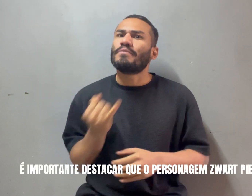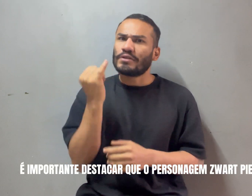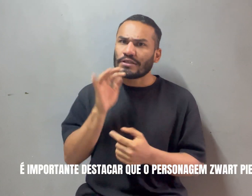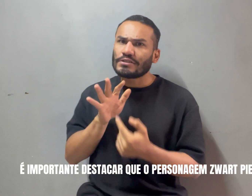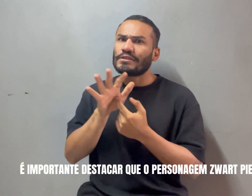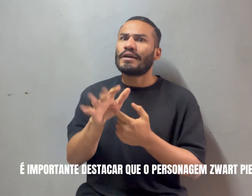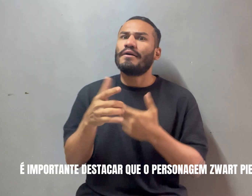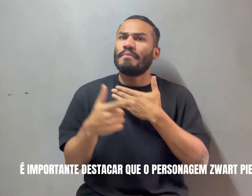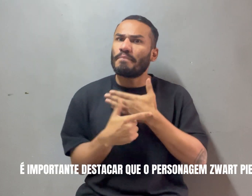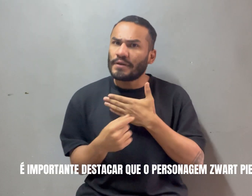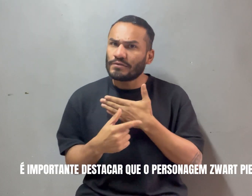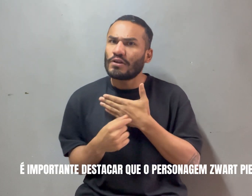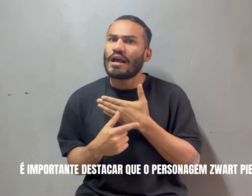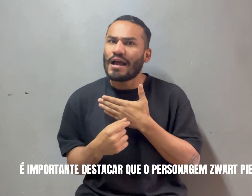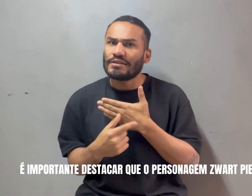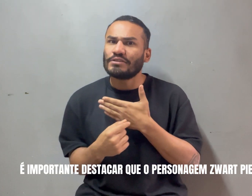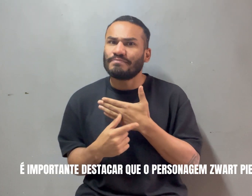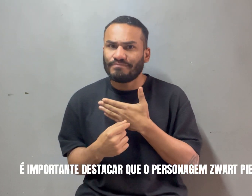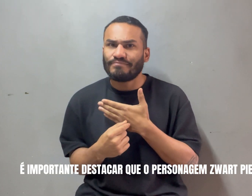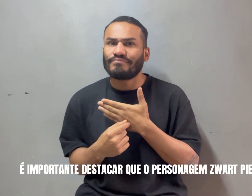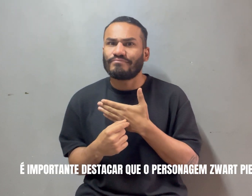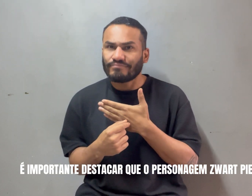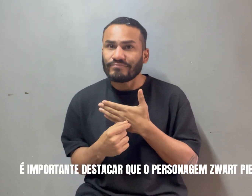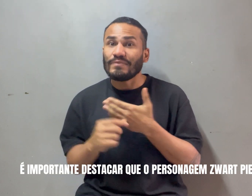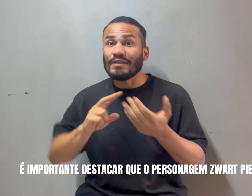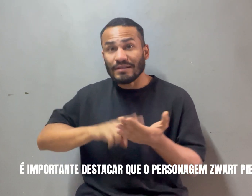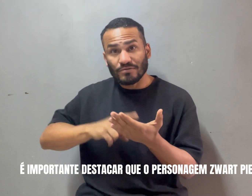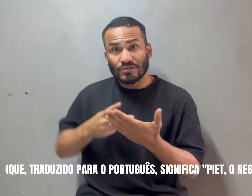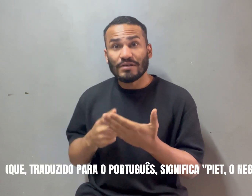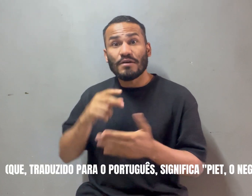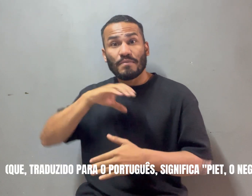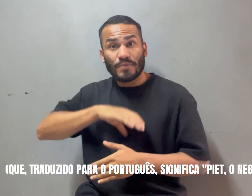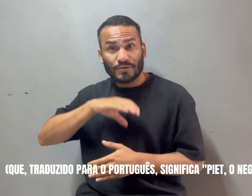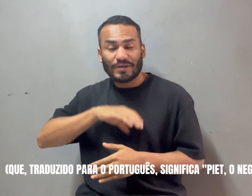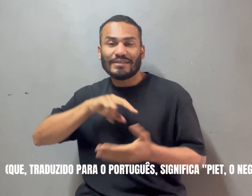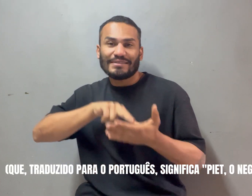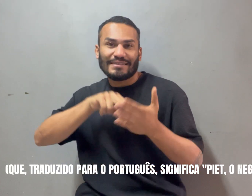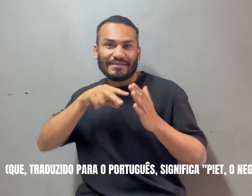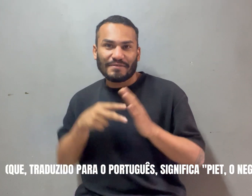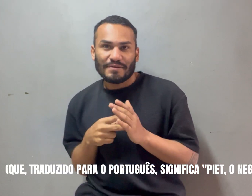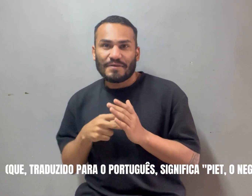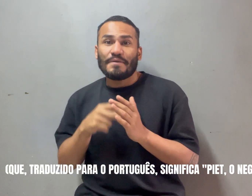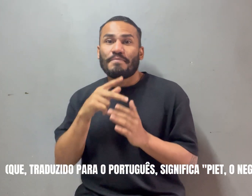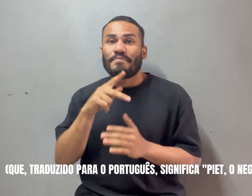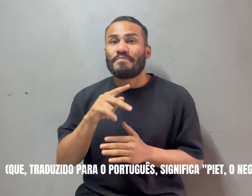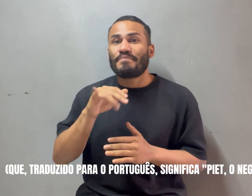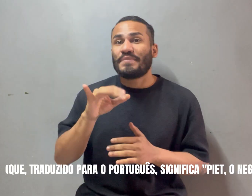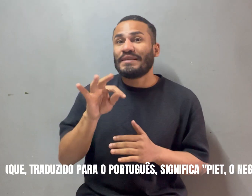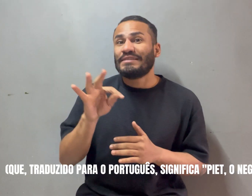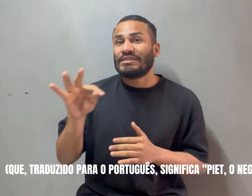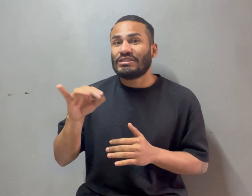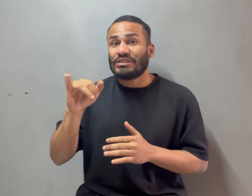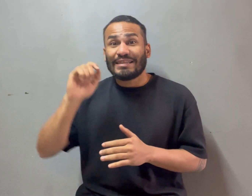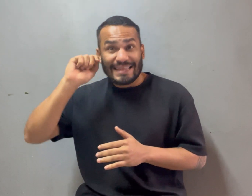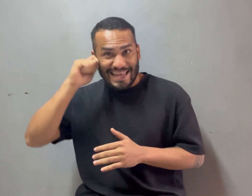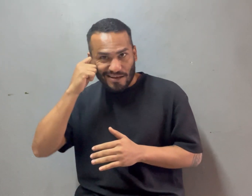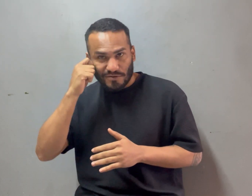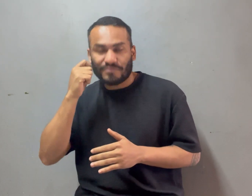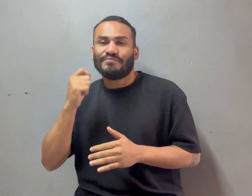importante destacar que o personagem Zwarte Piet, que, traduzido para o português, significa Piet, o negro,